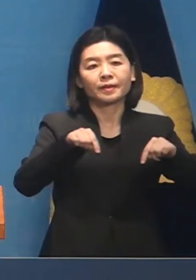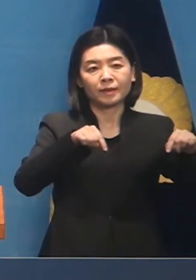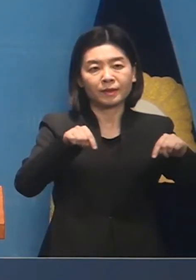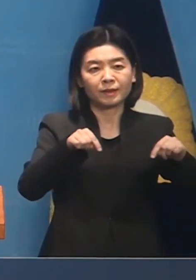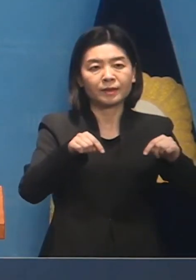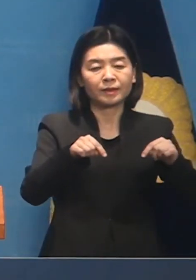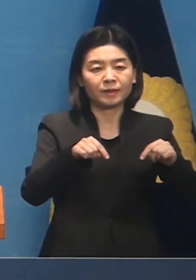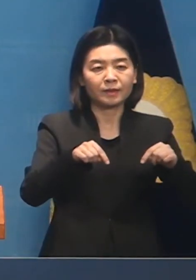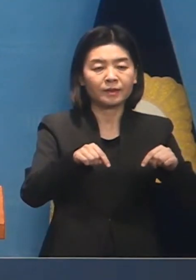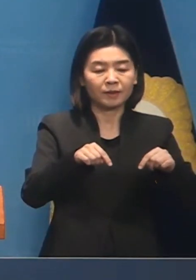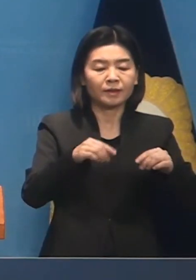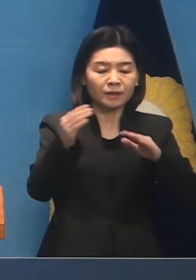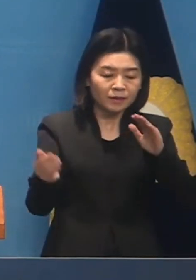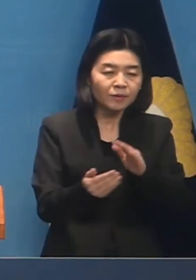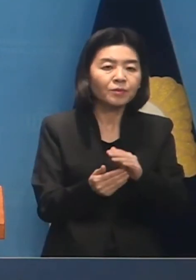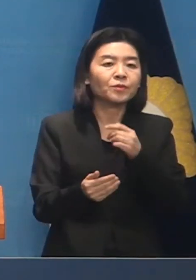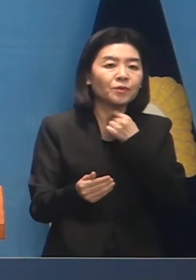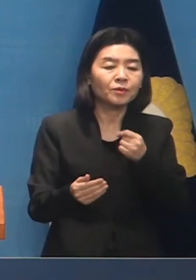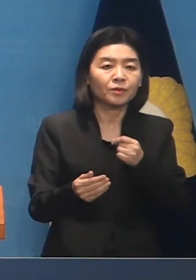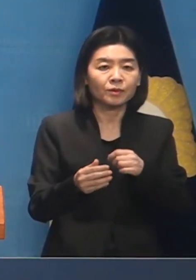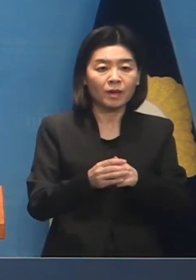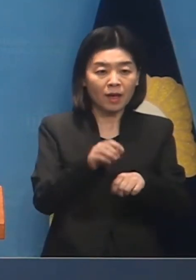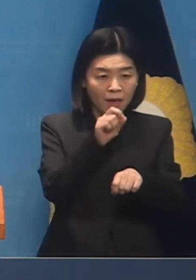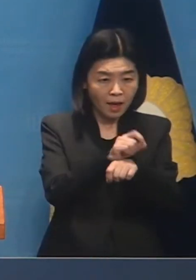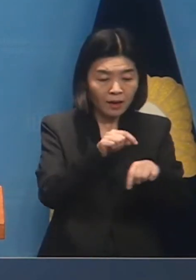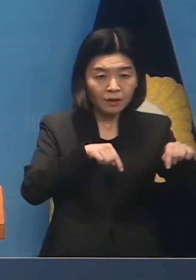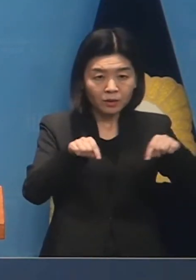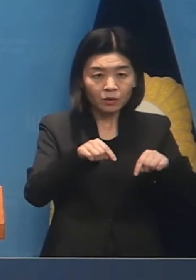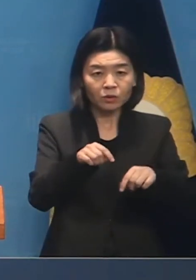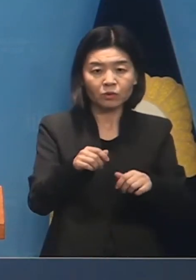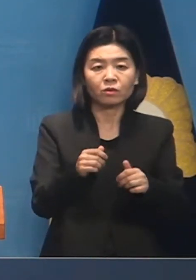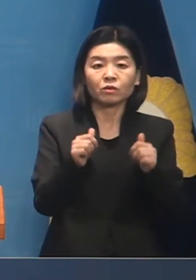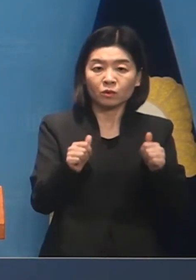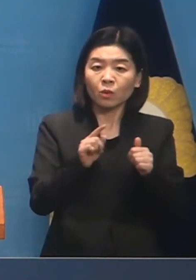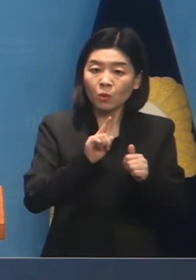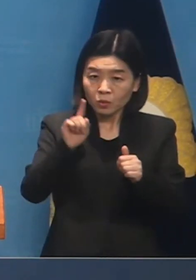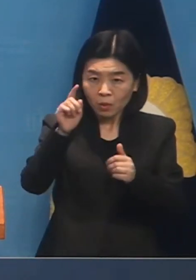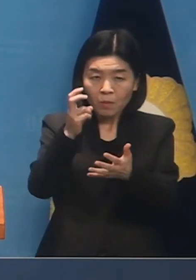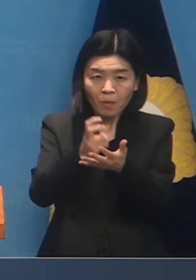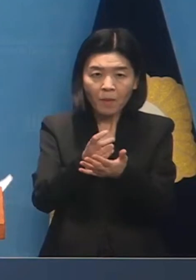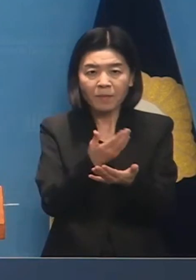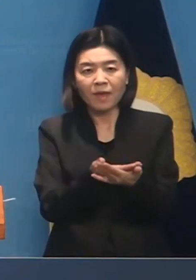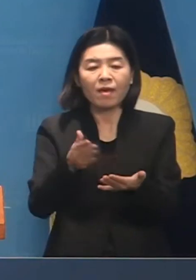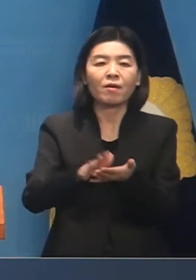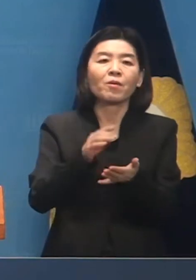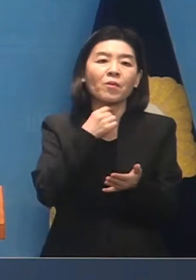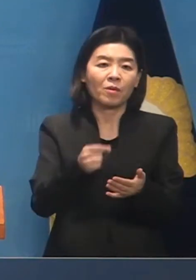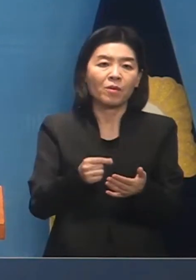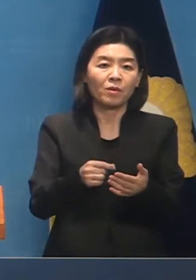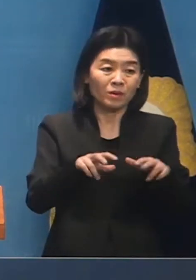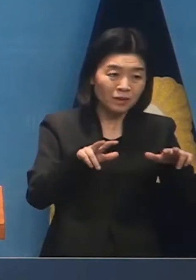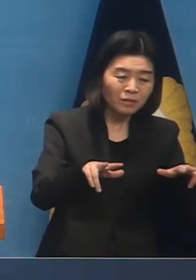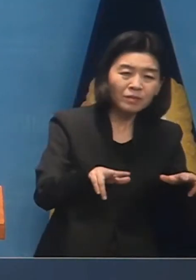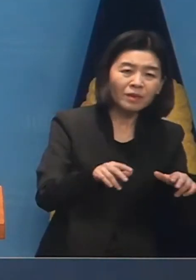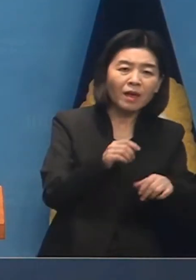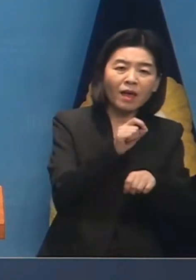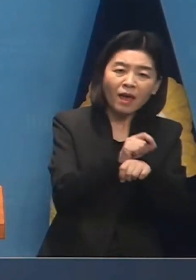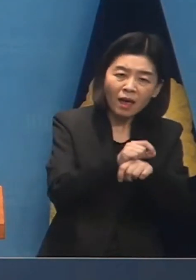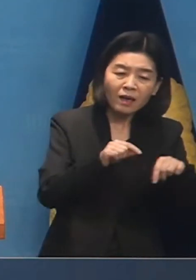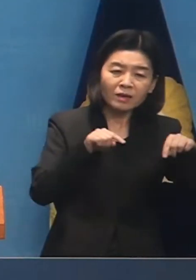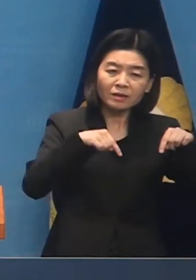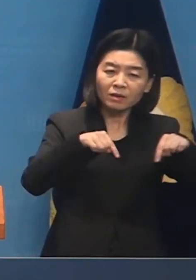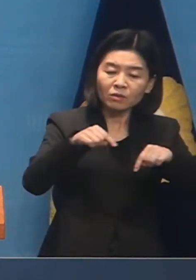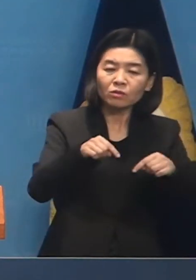실현하겠습니다. 행정소송법을 전면 개정하겠습니다. 지금까지 행정소송은 지나치게 제한적으로